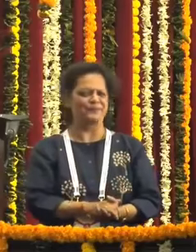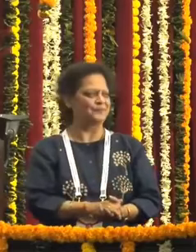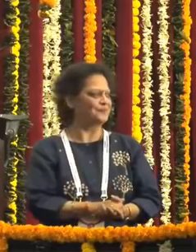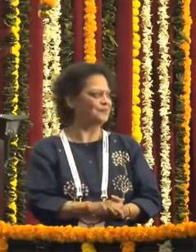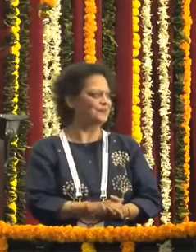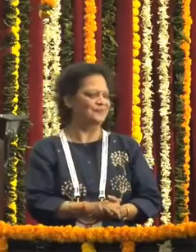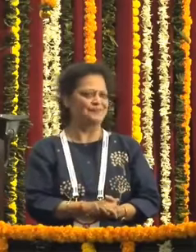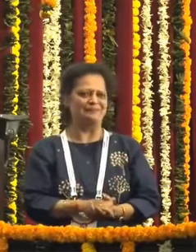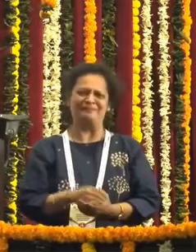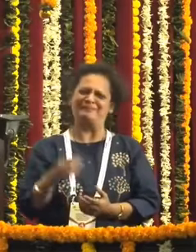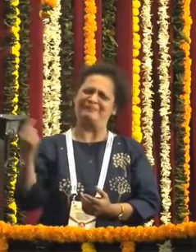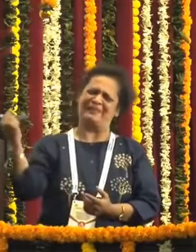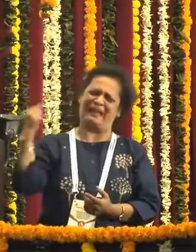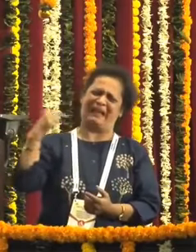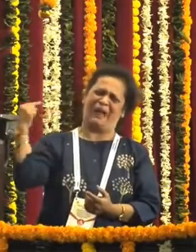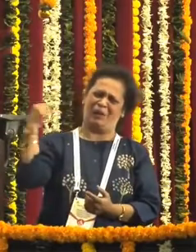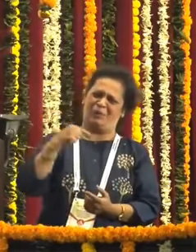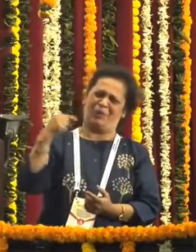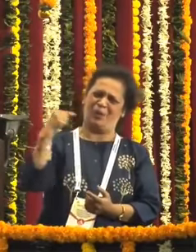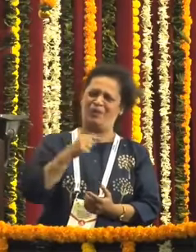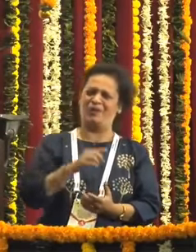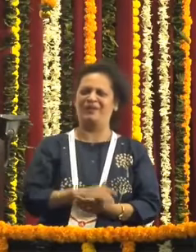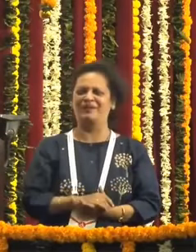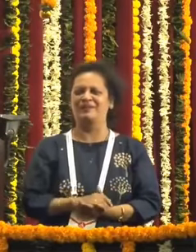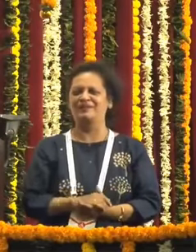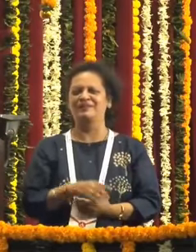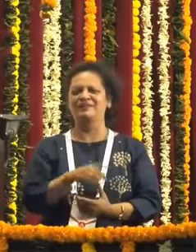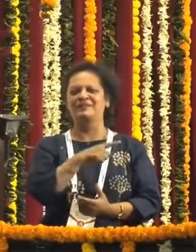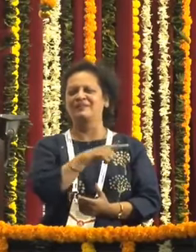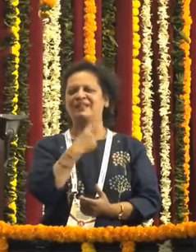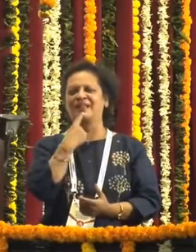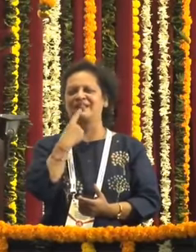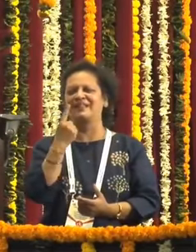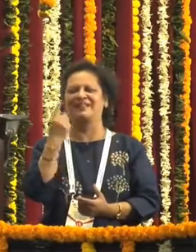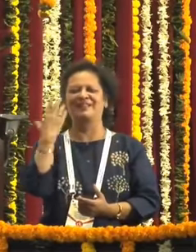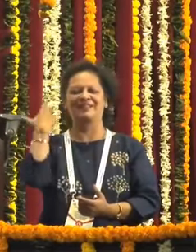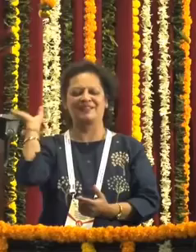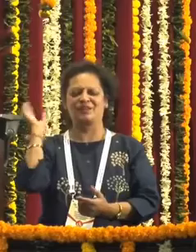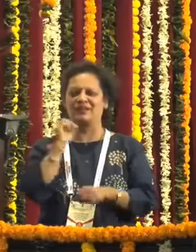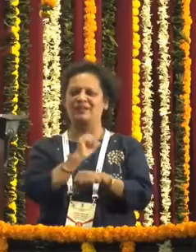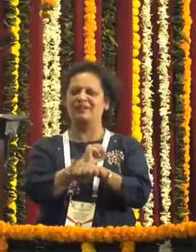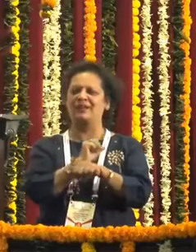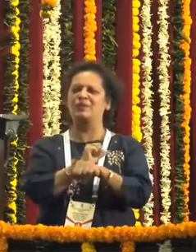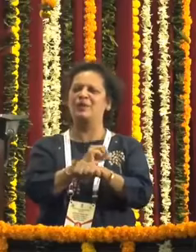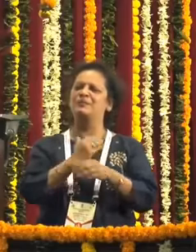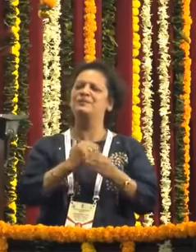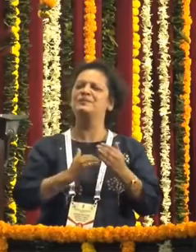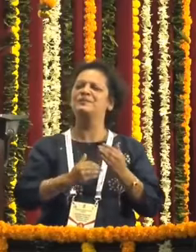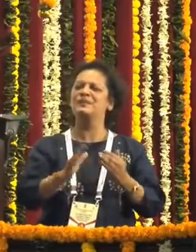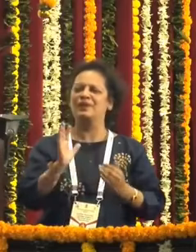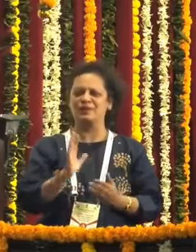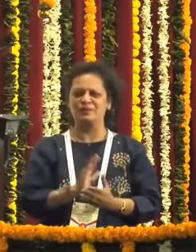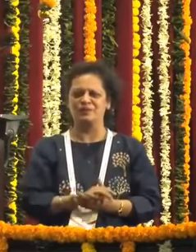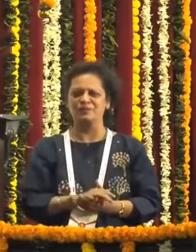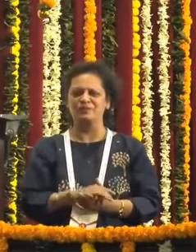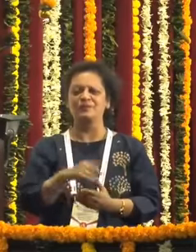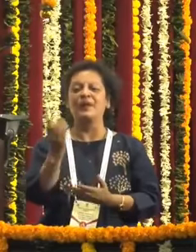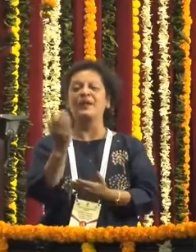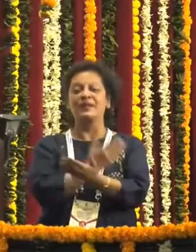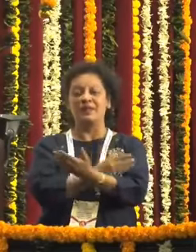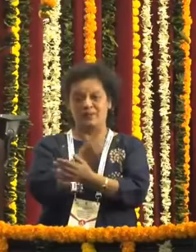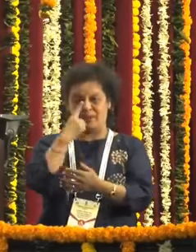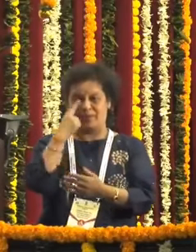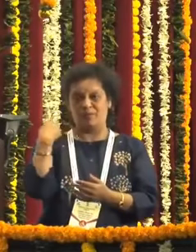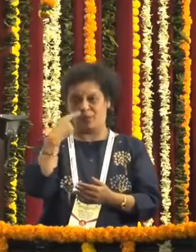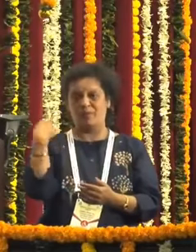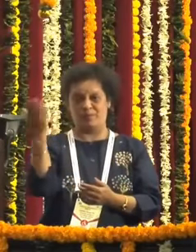तुम्ही आरोप करत राहा परंतु आम्ही आरोपाचं उत्तर कामातून देऊ. आणि या दिव्यांग बांधव भगिनी ज्या